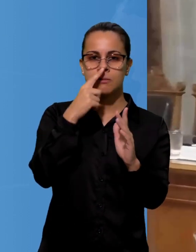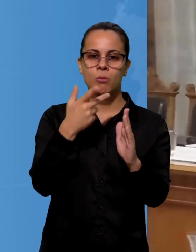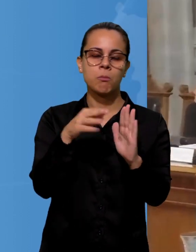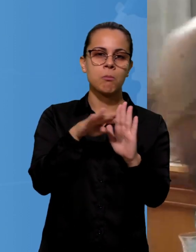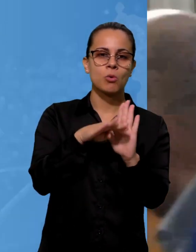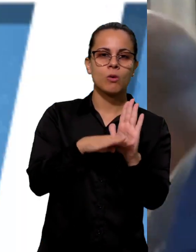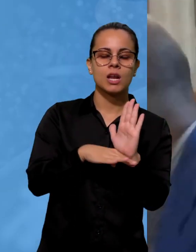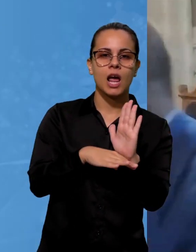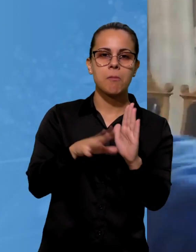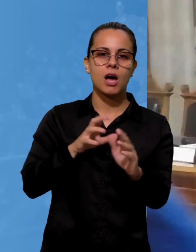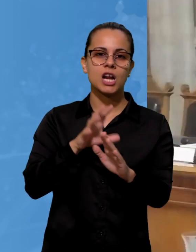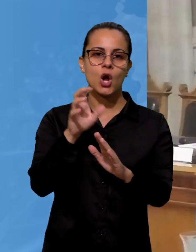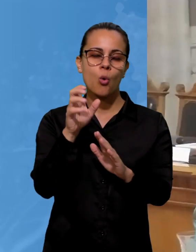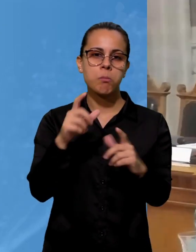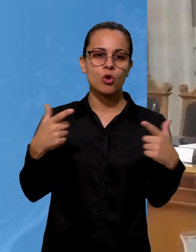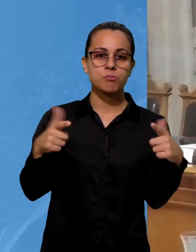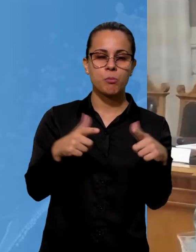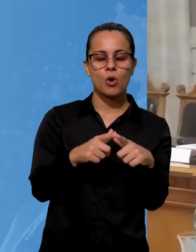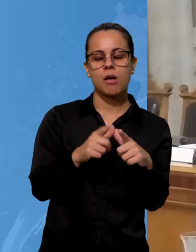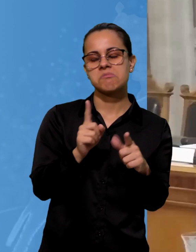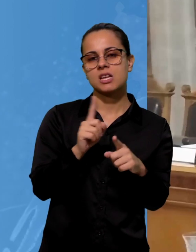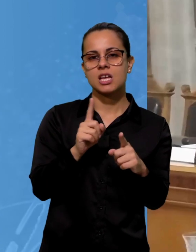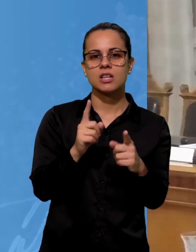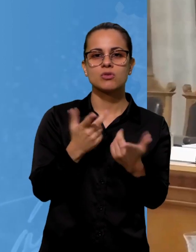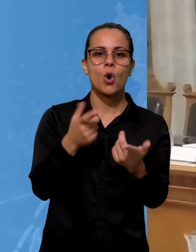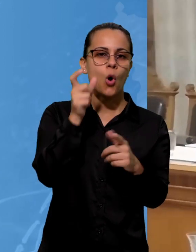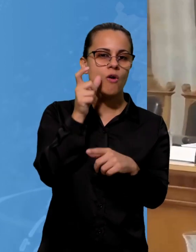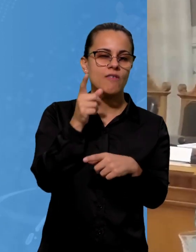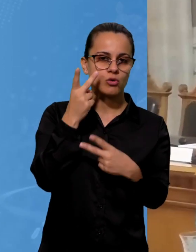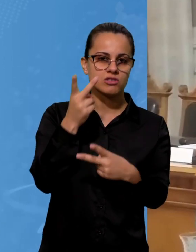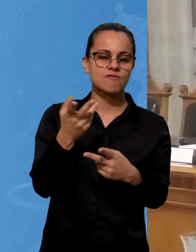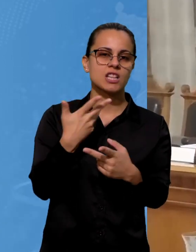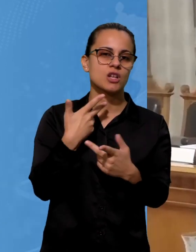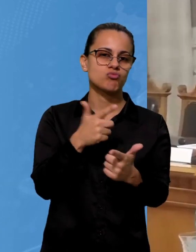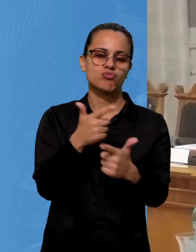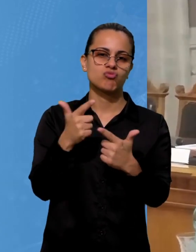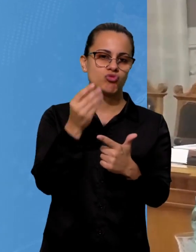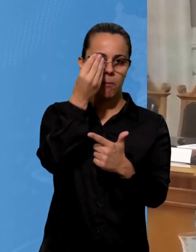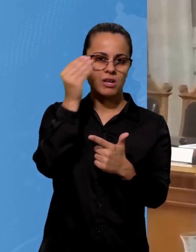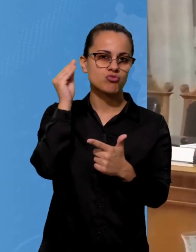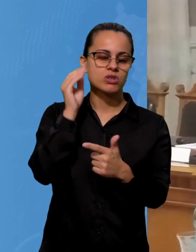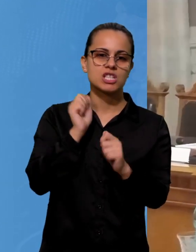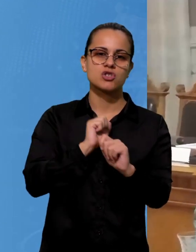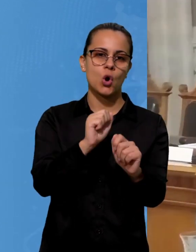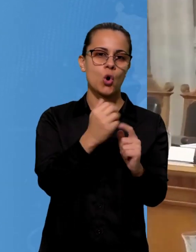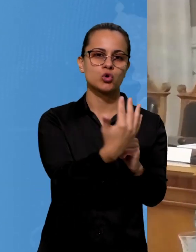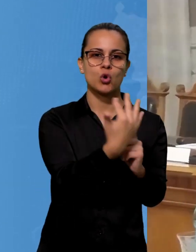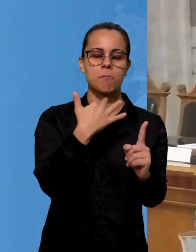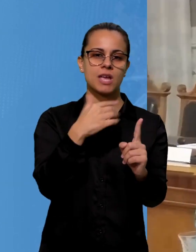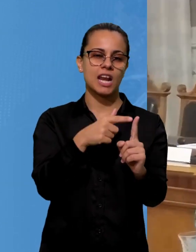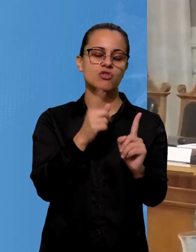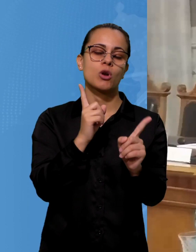recupero dello spopolamento. Questo governo ha dato ampia dimostrazione che non ha nessun pregiudizio su quelli che sono gli arrivi così